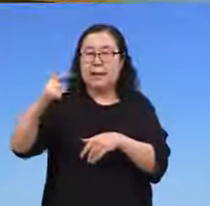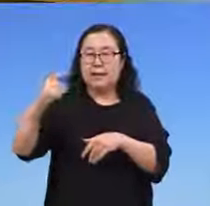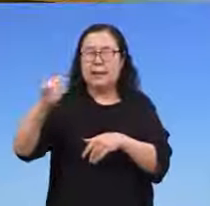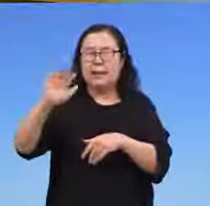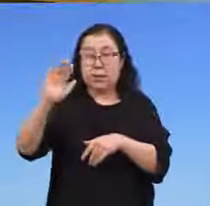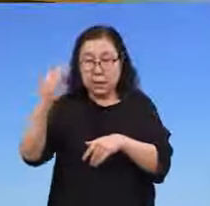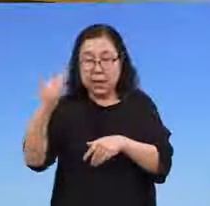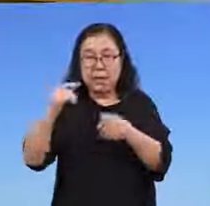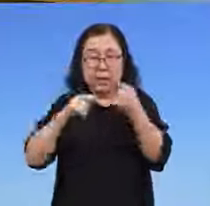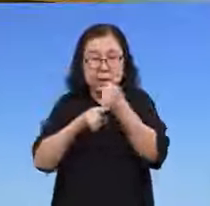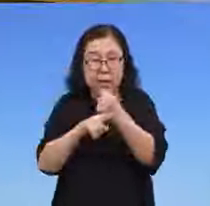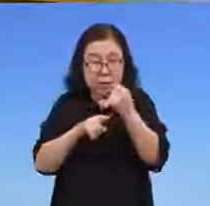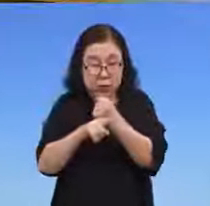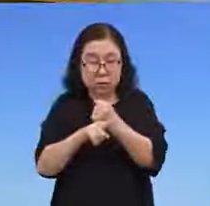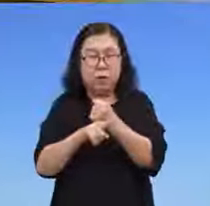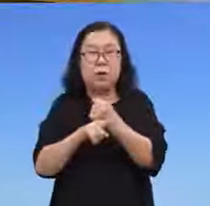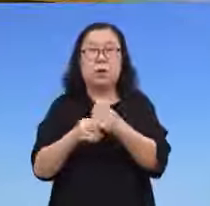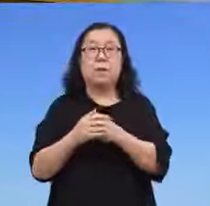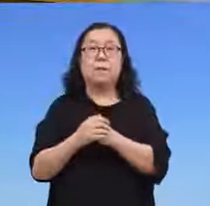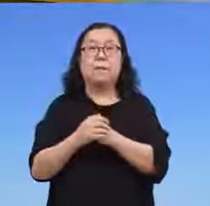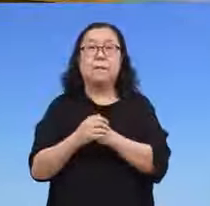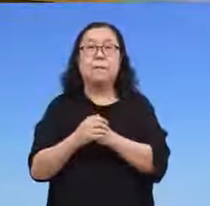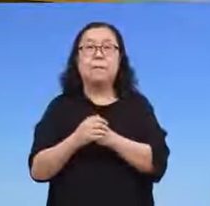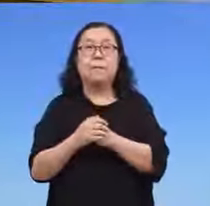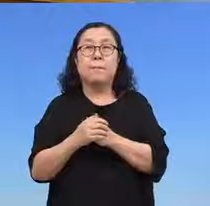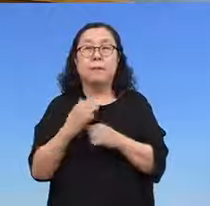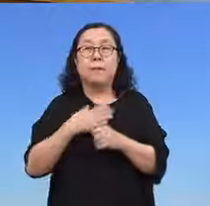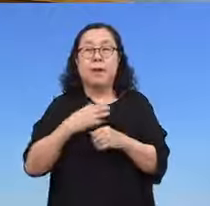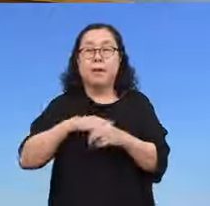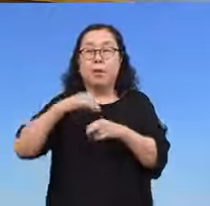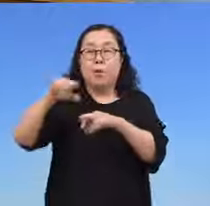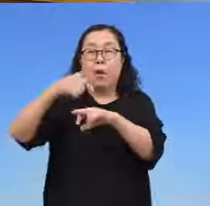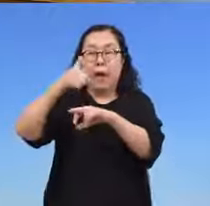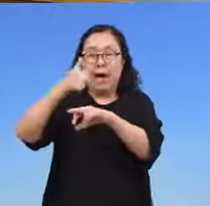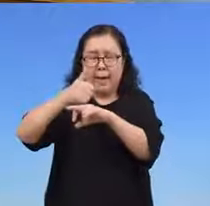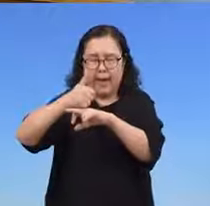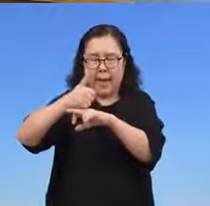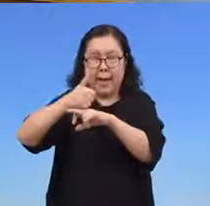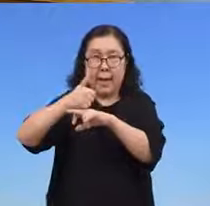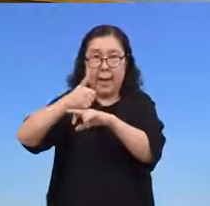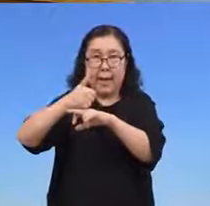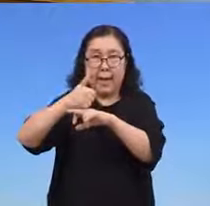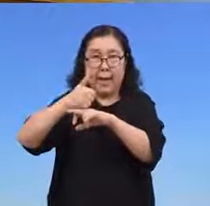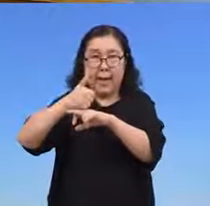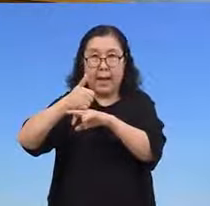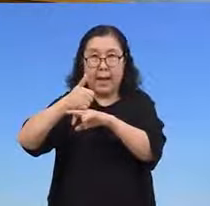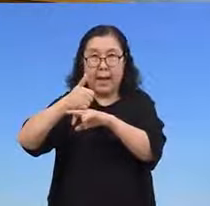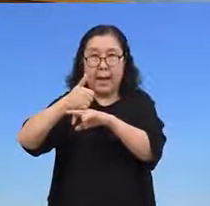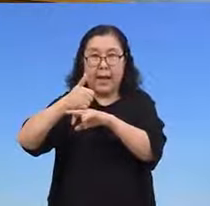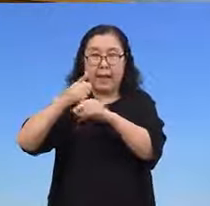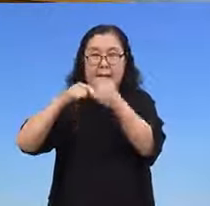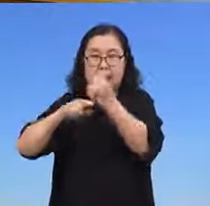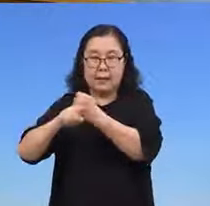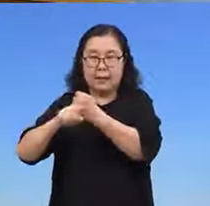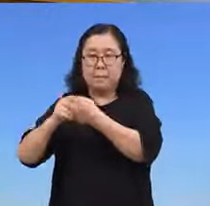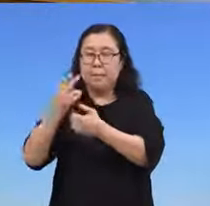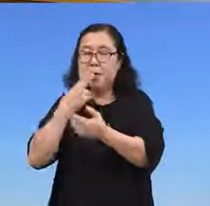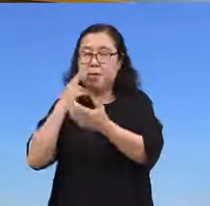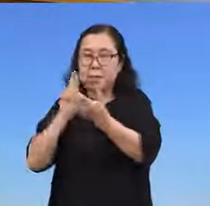그래서 20절에 나는 사신이 되었다, 이 말씀은 나는 왕의 메시지를 가지고 파송된 사명자라는